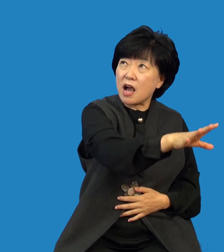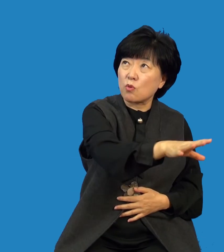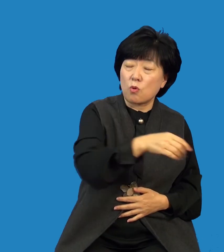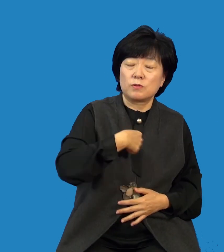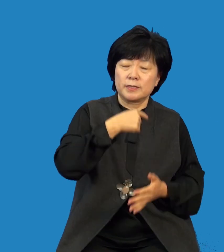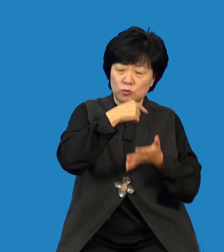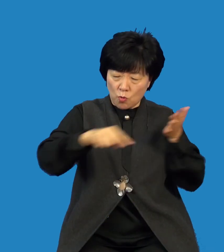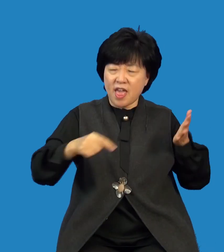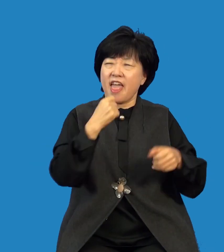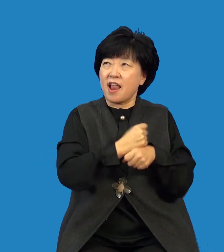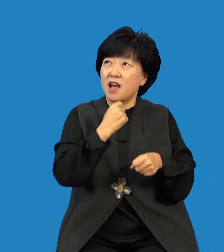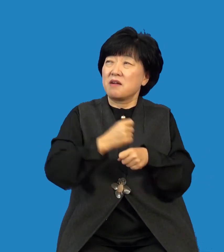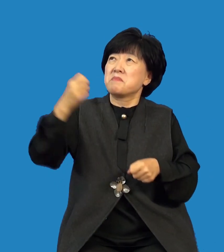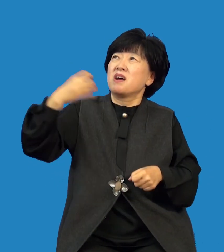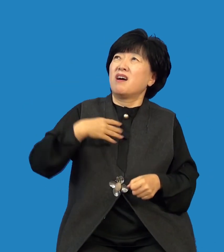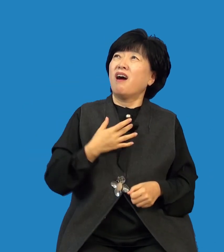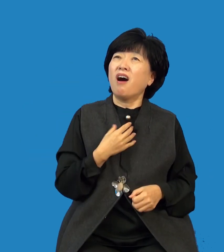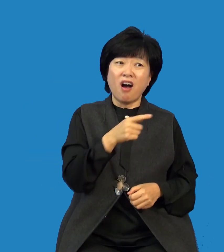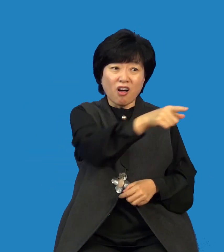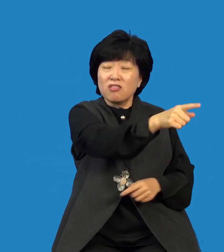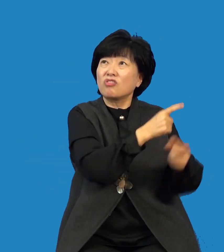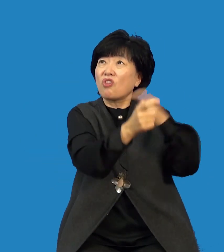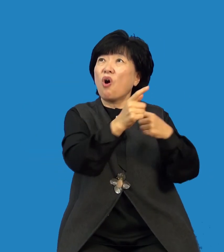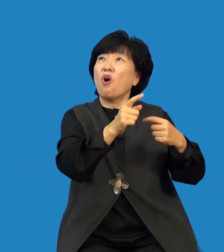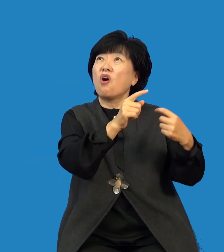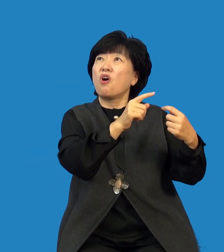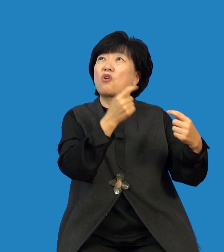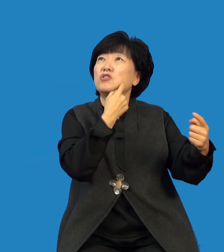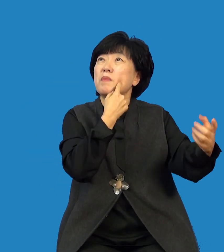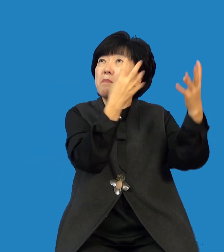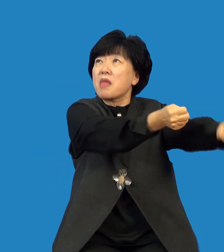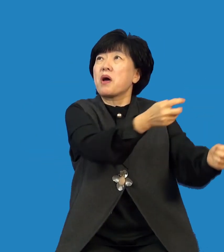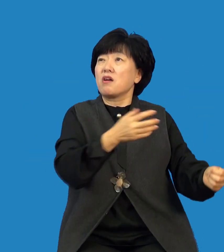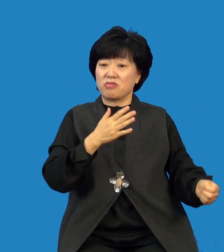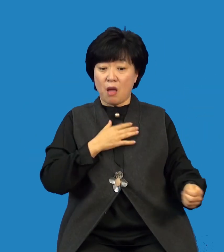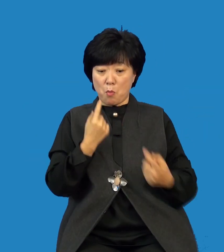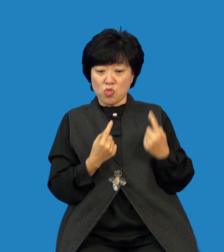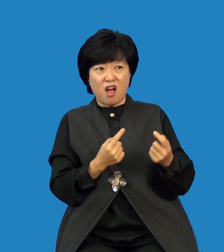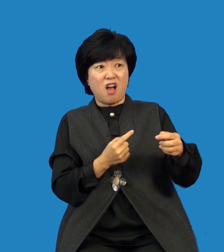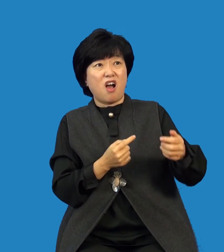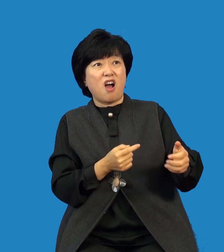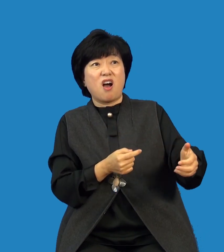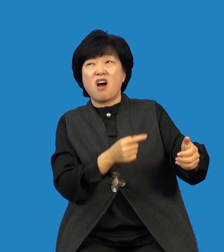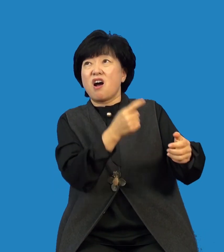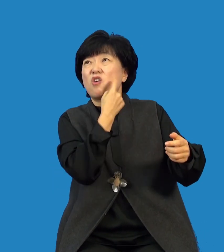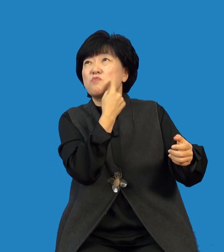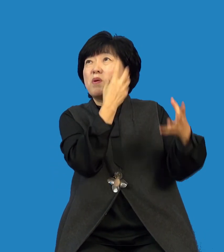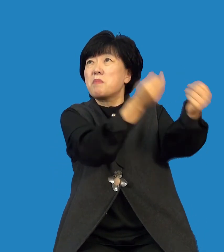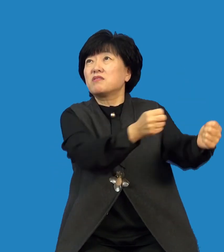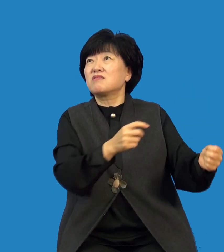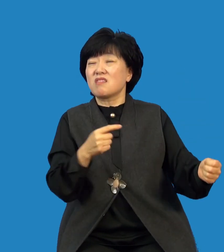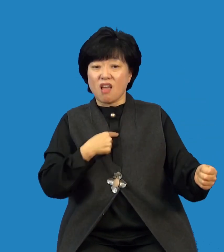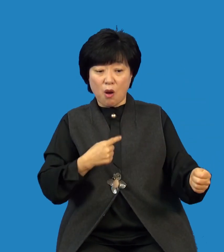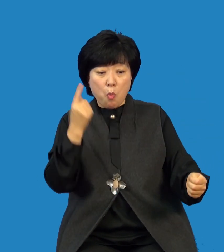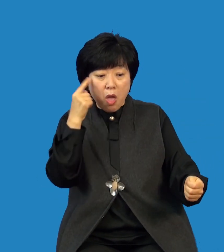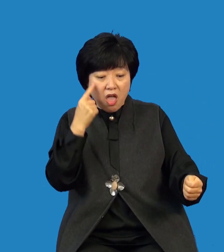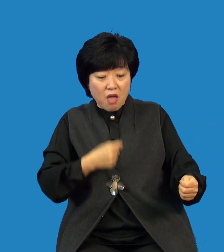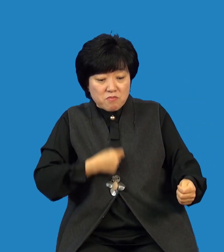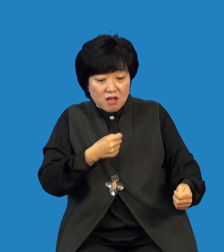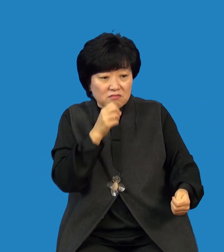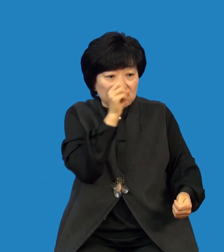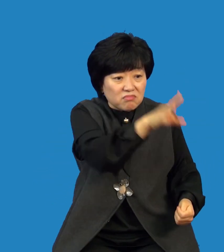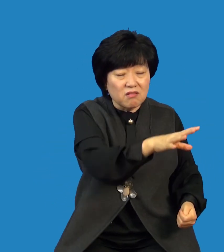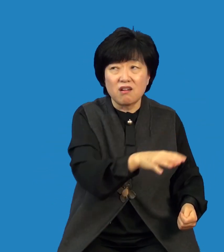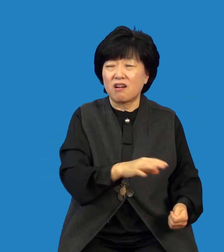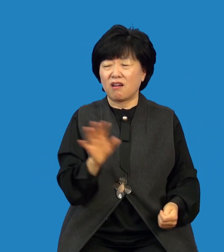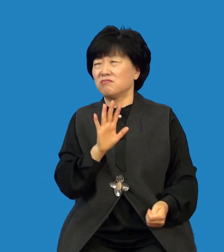할 거 아닌데요. 이러면 여러분 거기서부터 하나님을 경험할 수 있는 길들이 다 막히는 거예요. 성경에서 말씀하신 대로 또